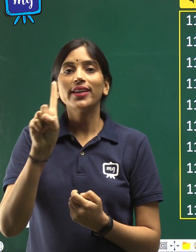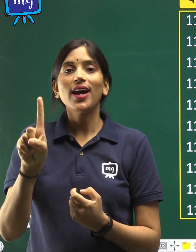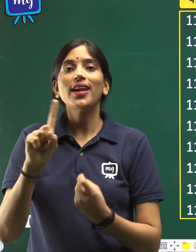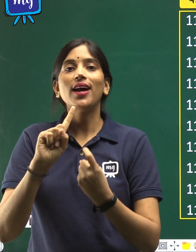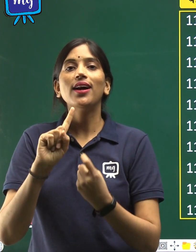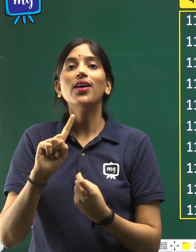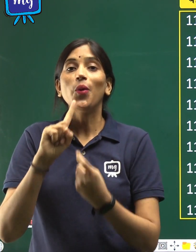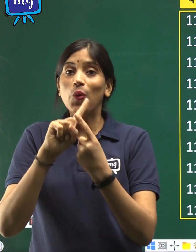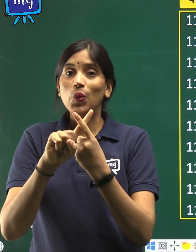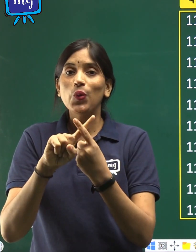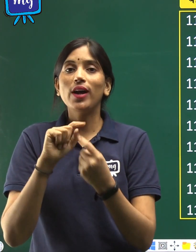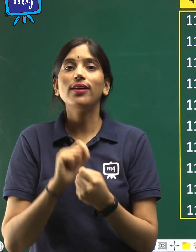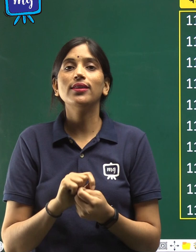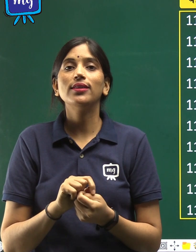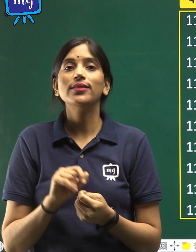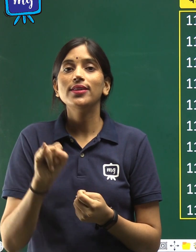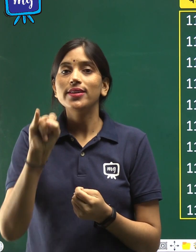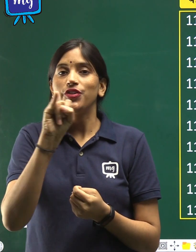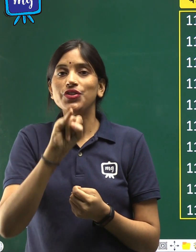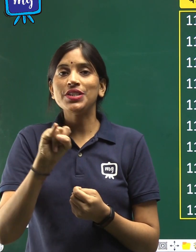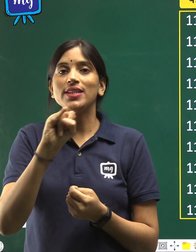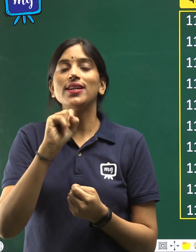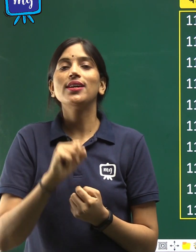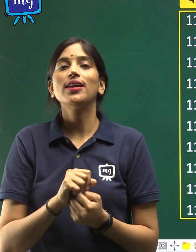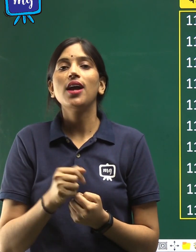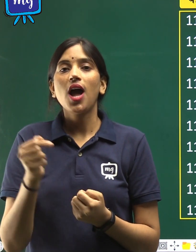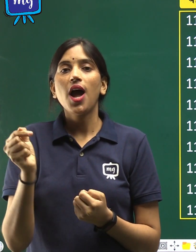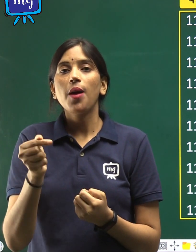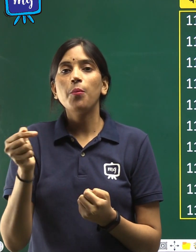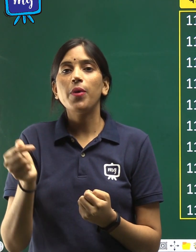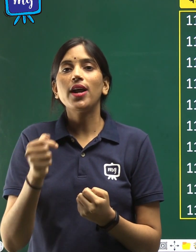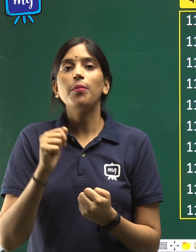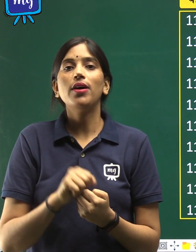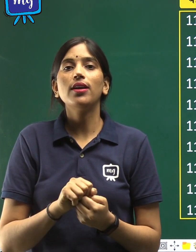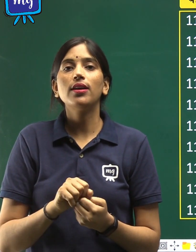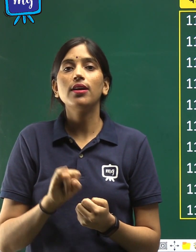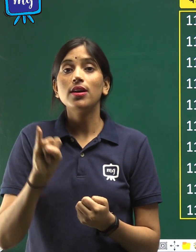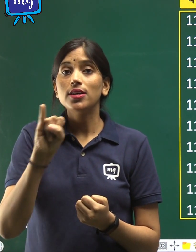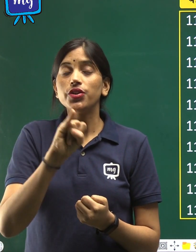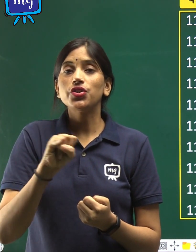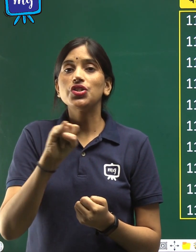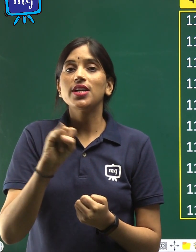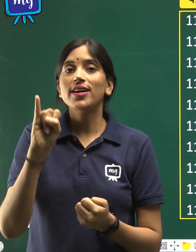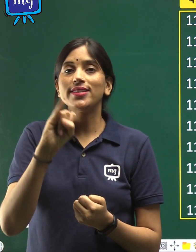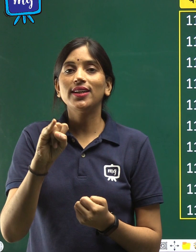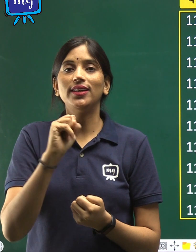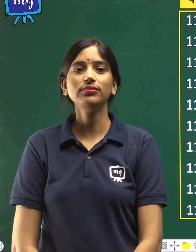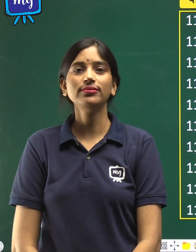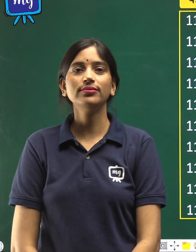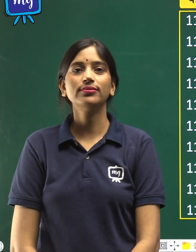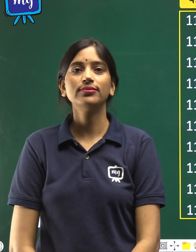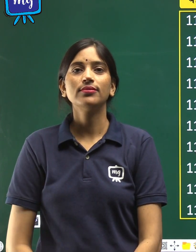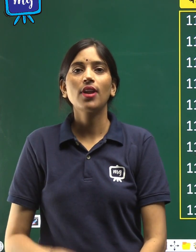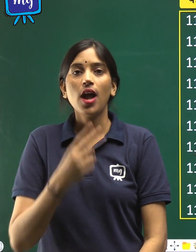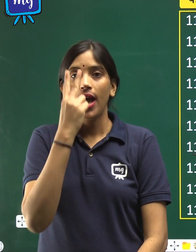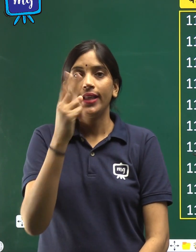11 गुणा 6 बराबर 66।